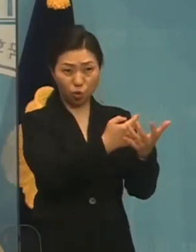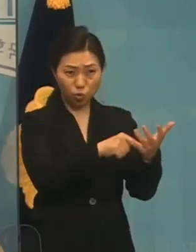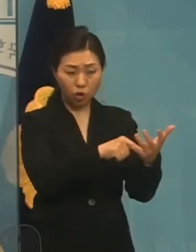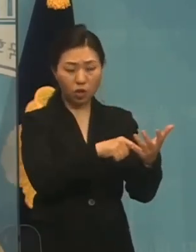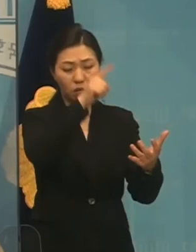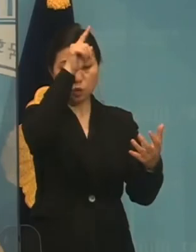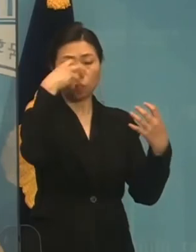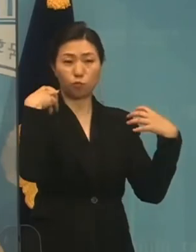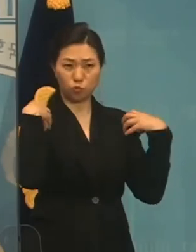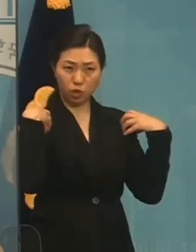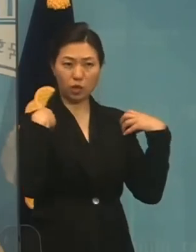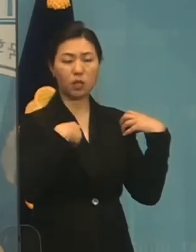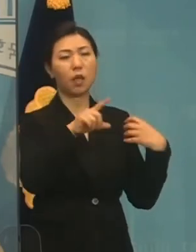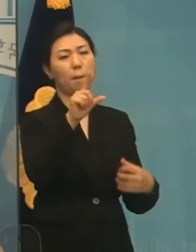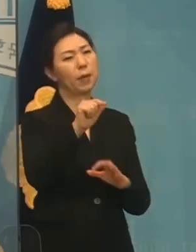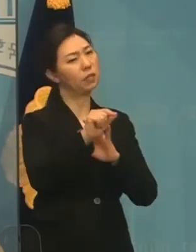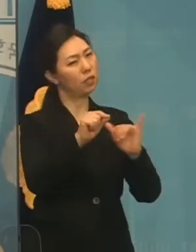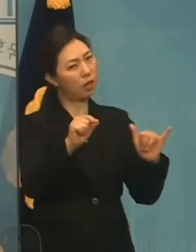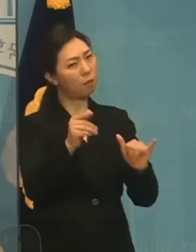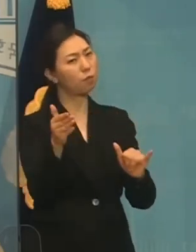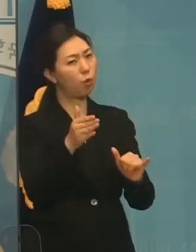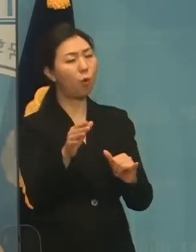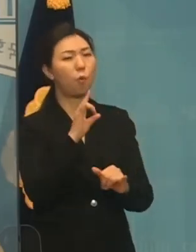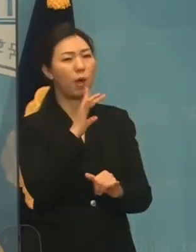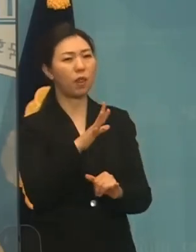대략 만 명 정도의 예산만